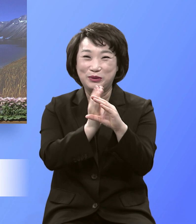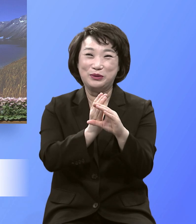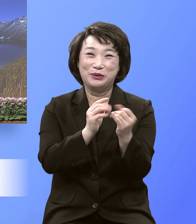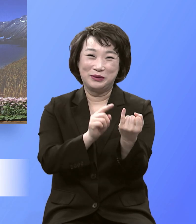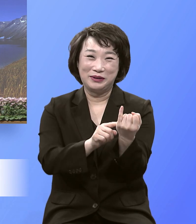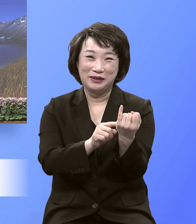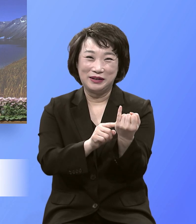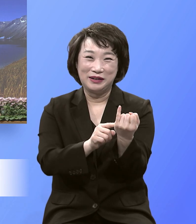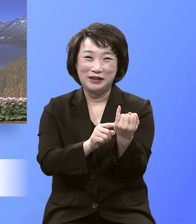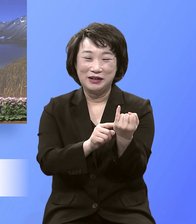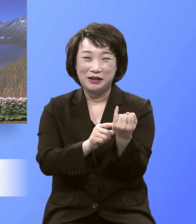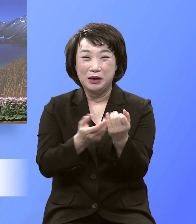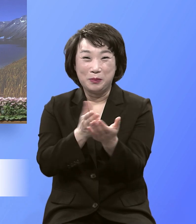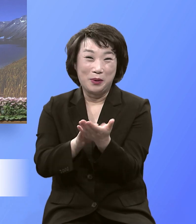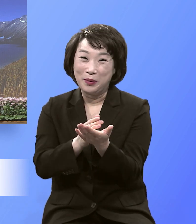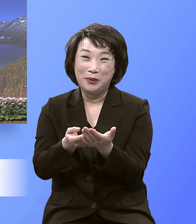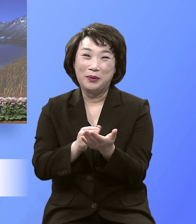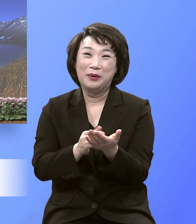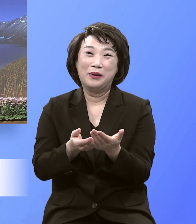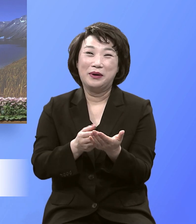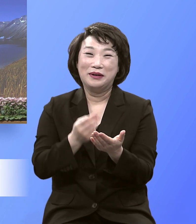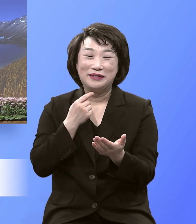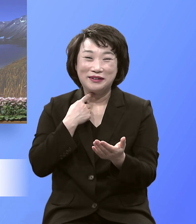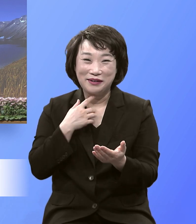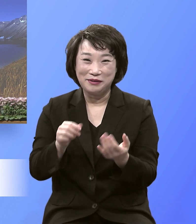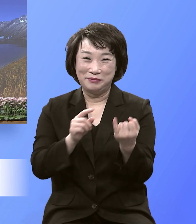25년 동안을 변덕 안 떨고